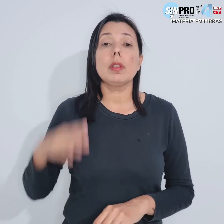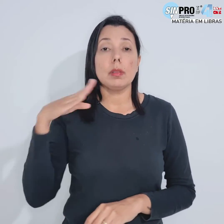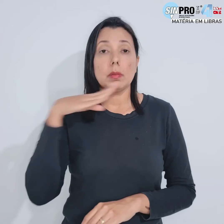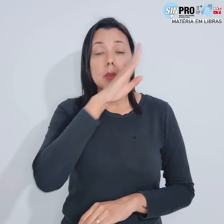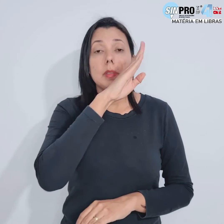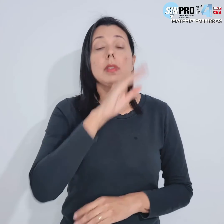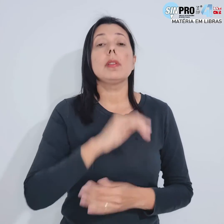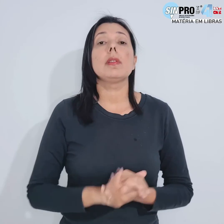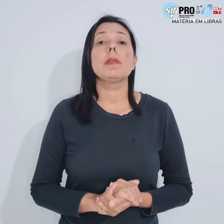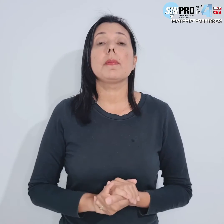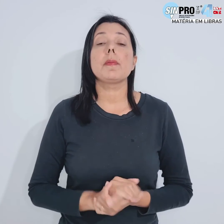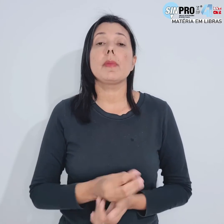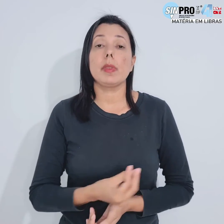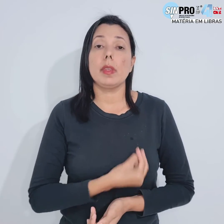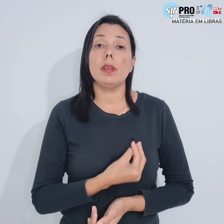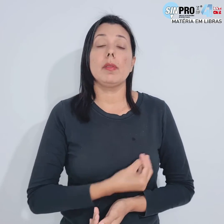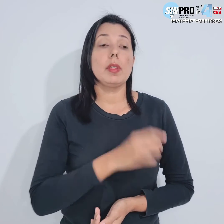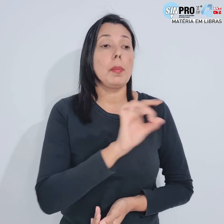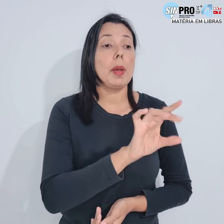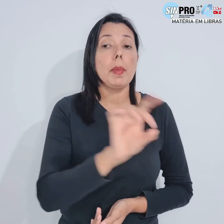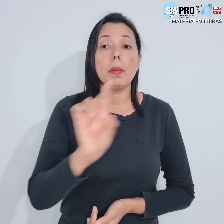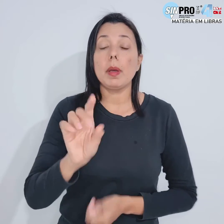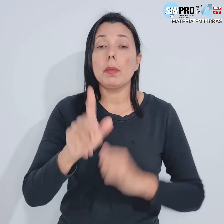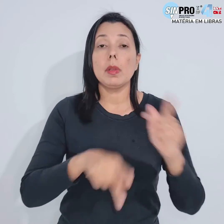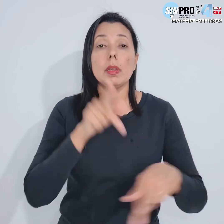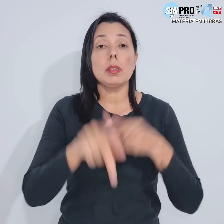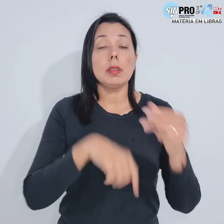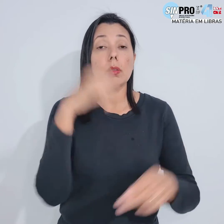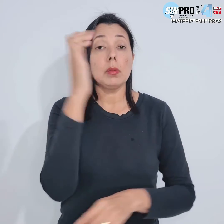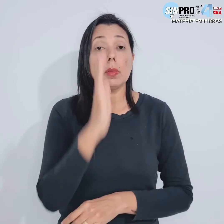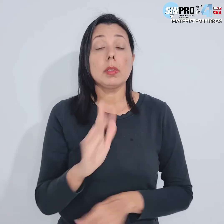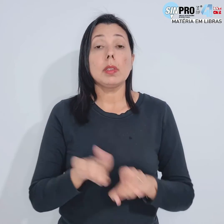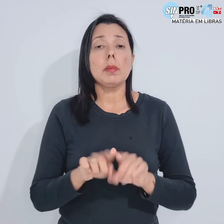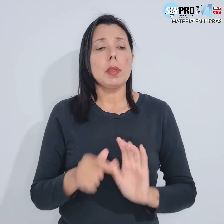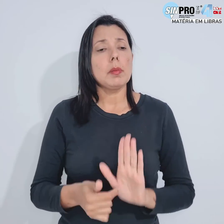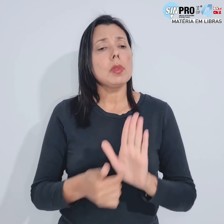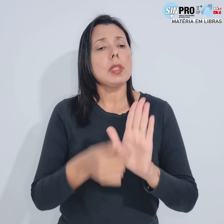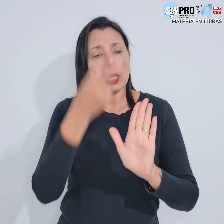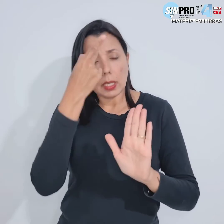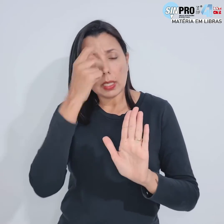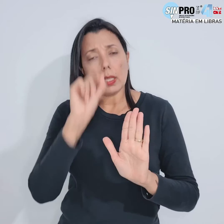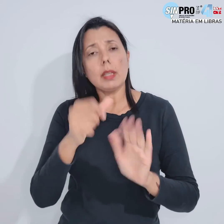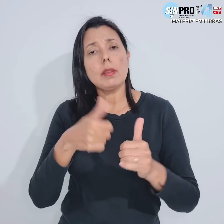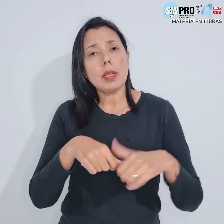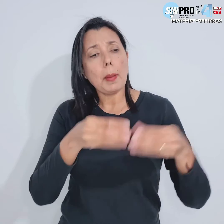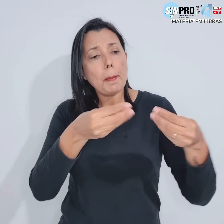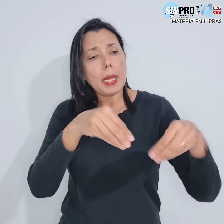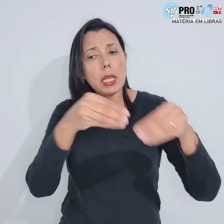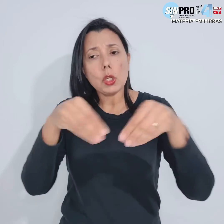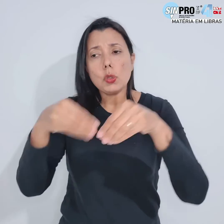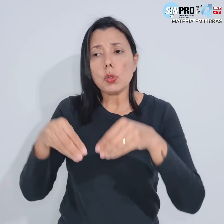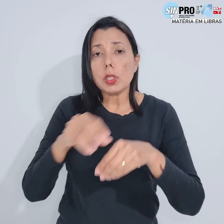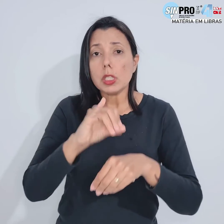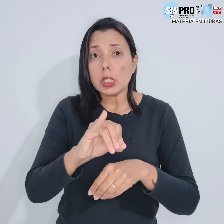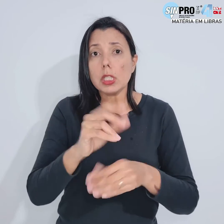Jair Bolsonaro na vida dos brasileiros, além de apontar quem vai ficar no prejuízo caso